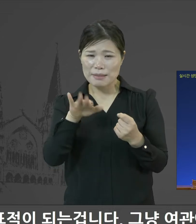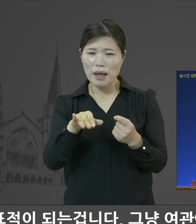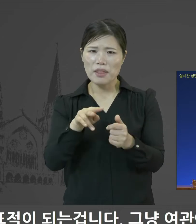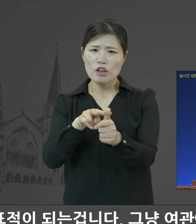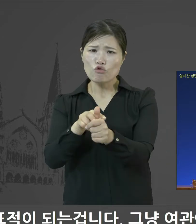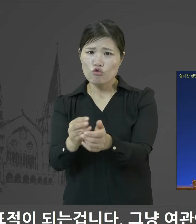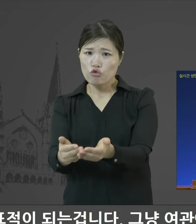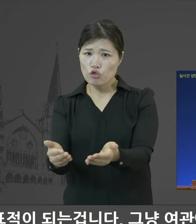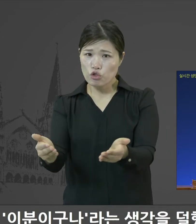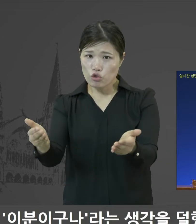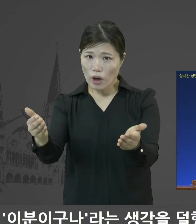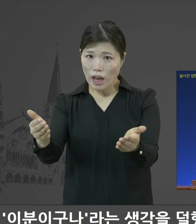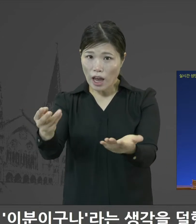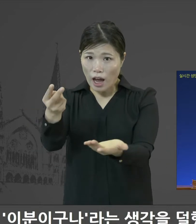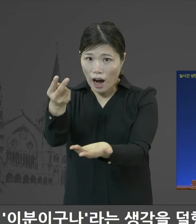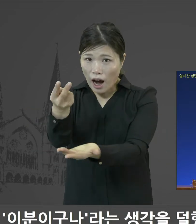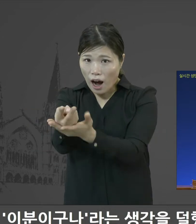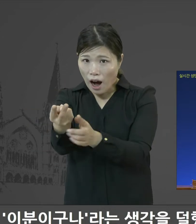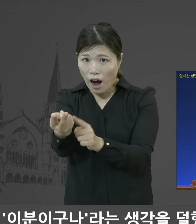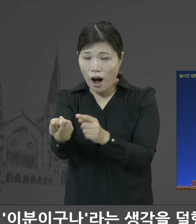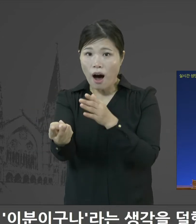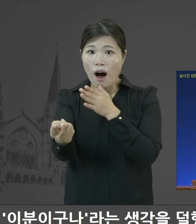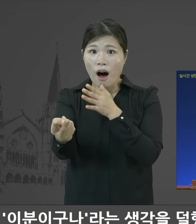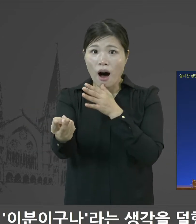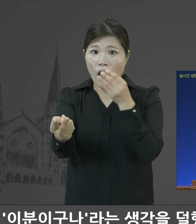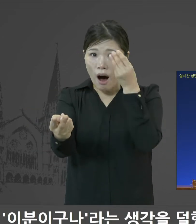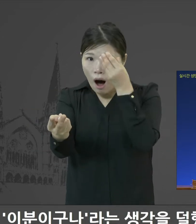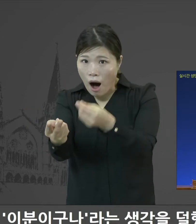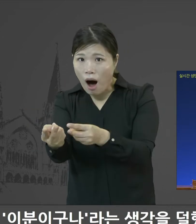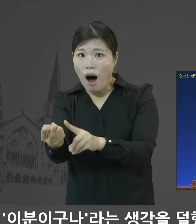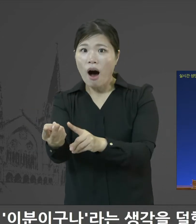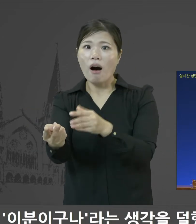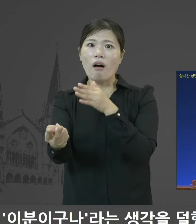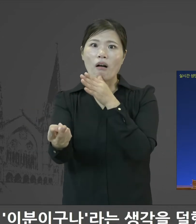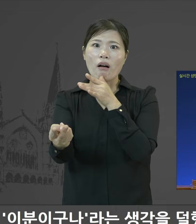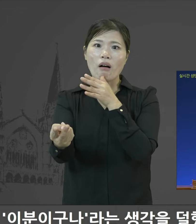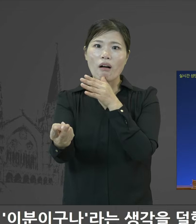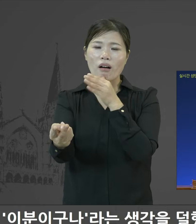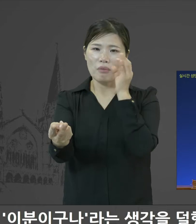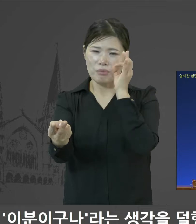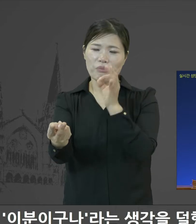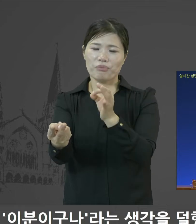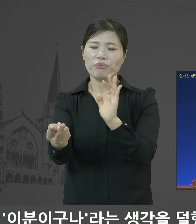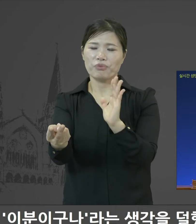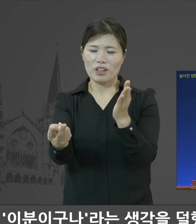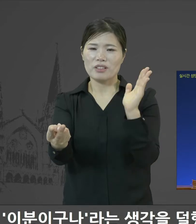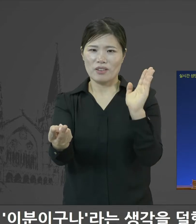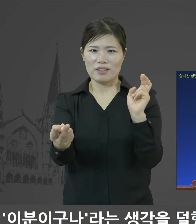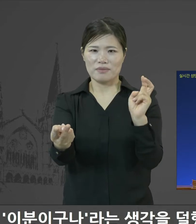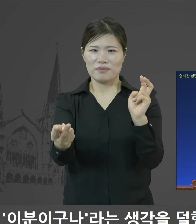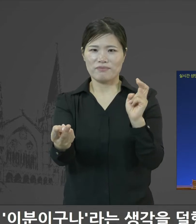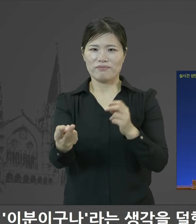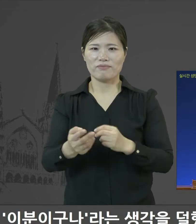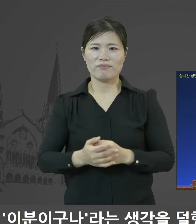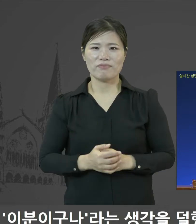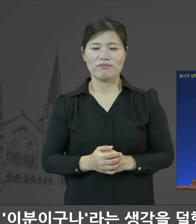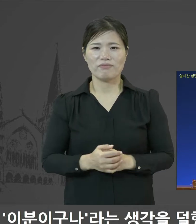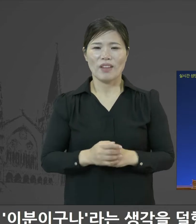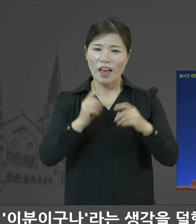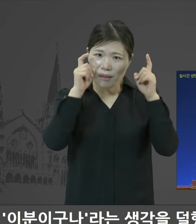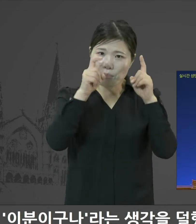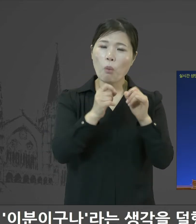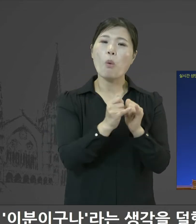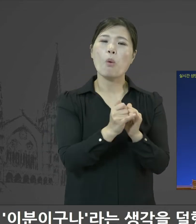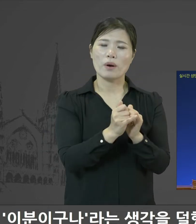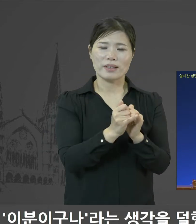아기 예수님을 딱 보는 순간 야, 이분이구나 눈에 확 들어올 수 있었겠죠. 아마